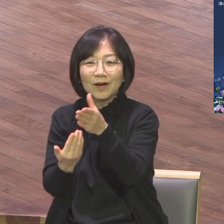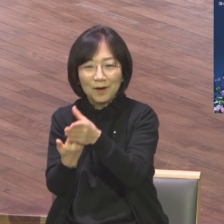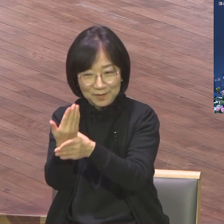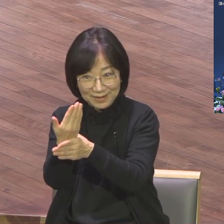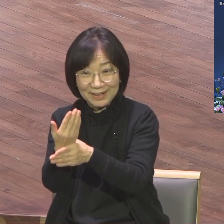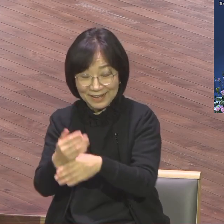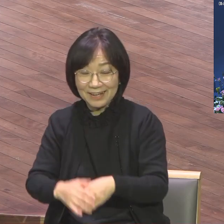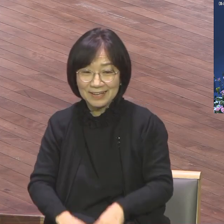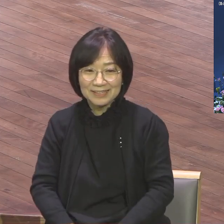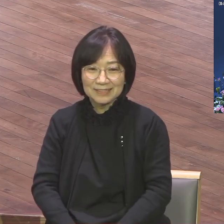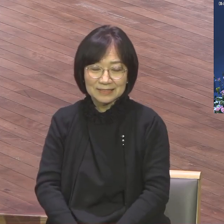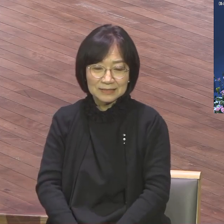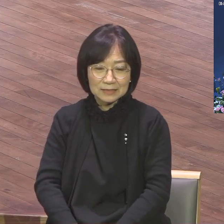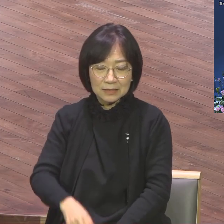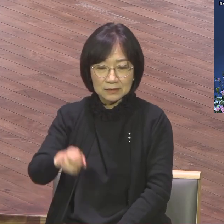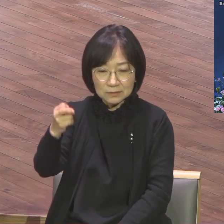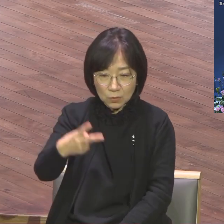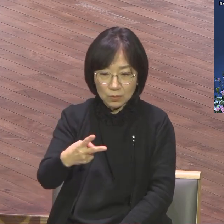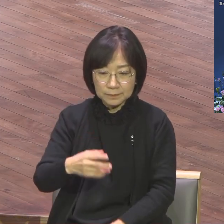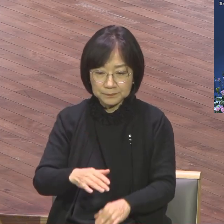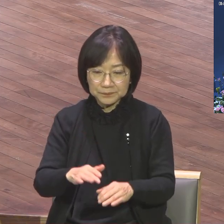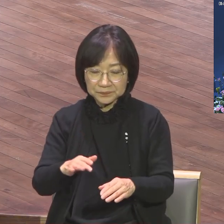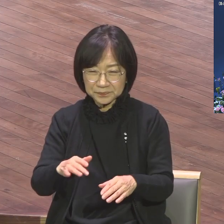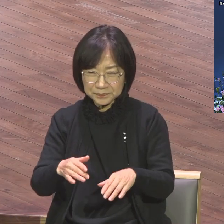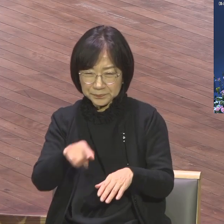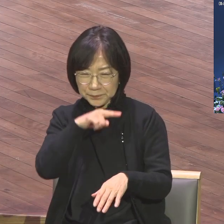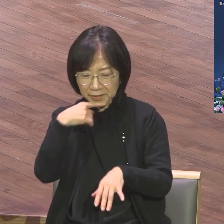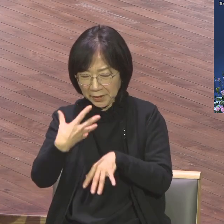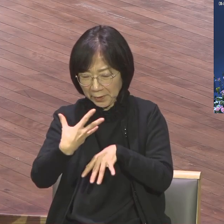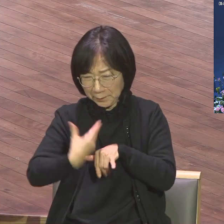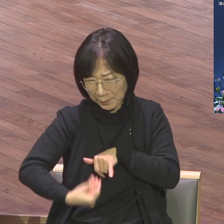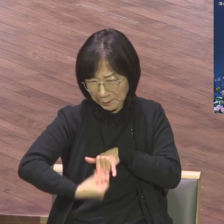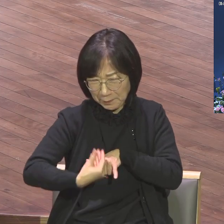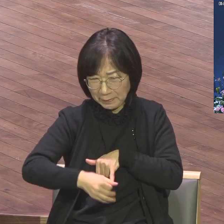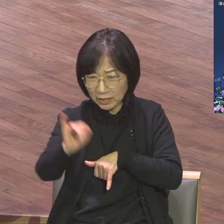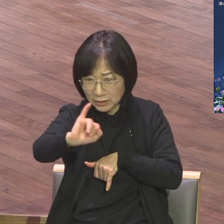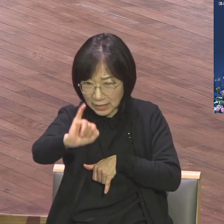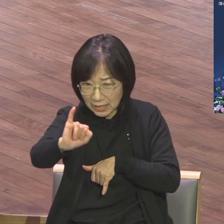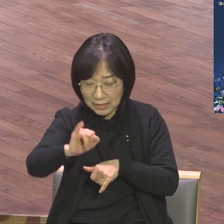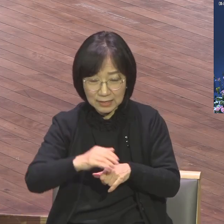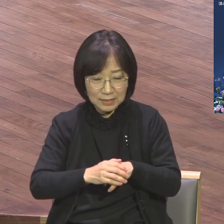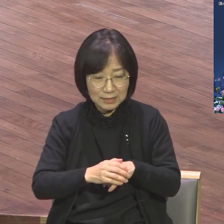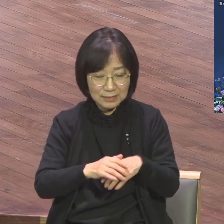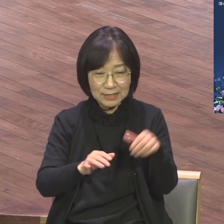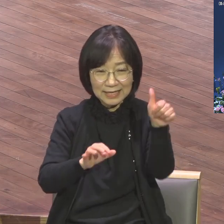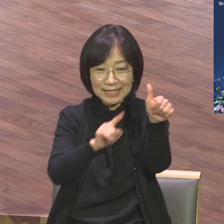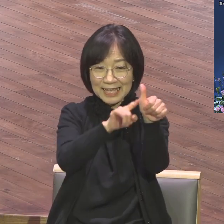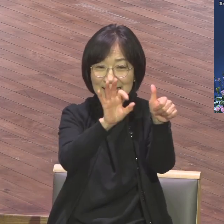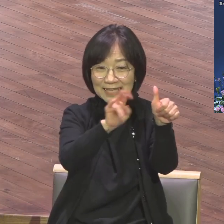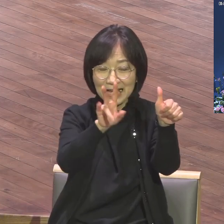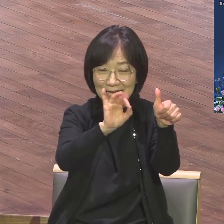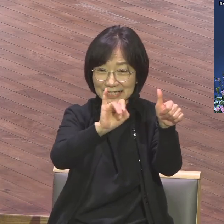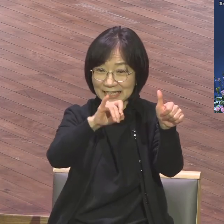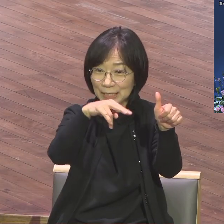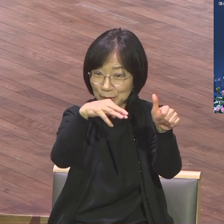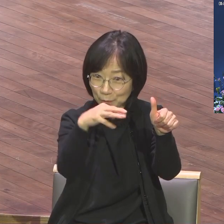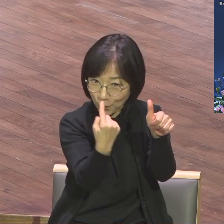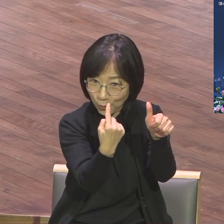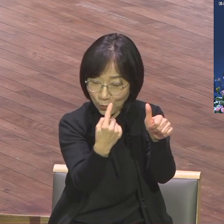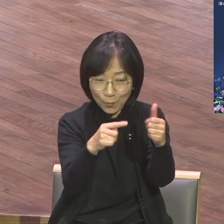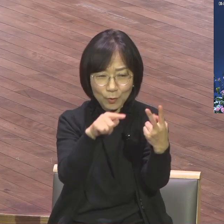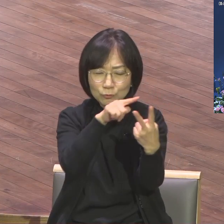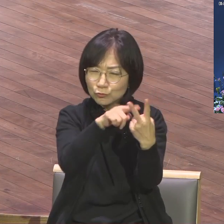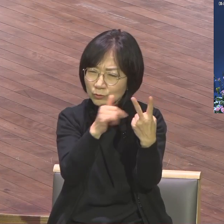그리고 또 하나의 중요한 포인트는요, 이 두 사람 모두 예수님께서 뭐요 소문을 듣고